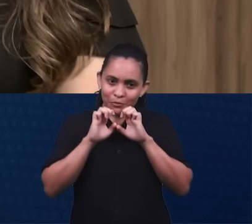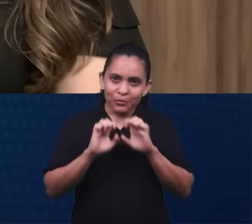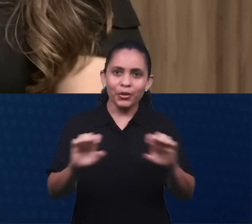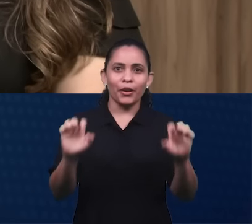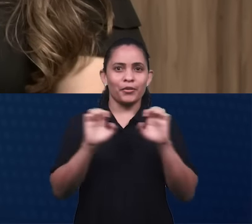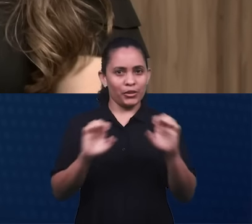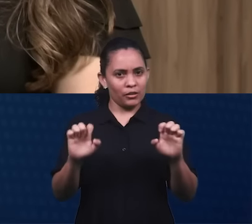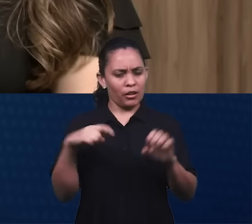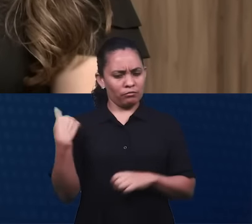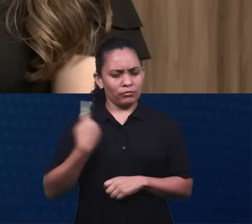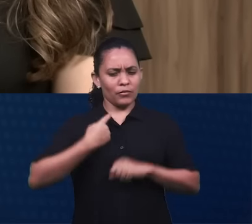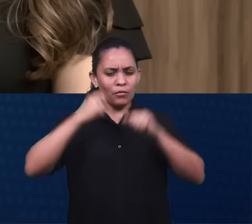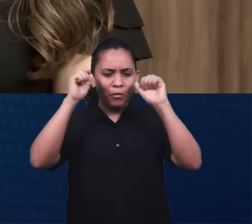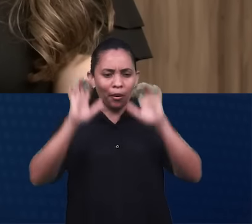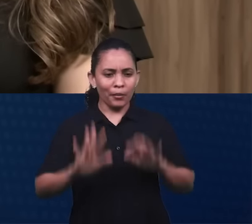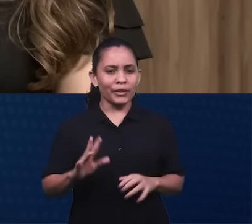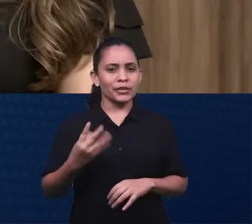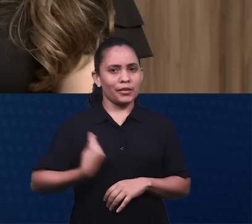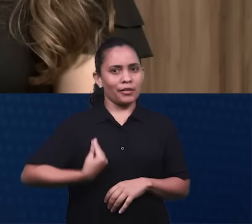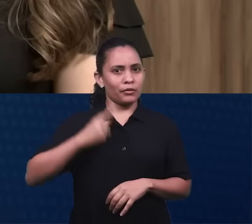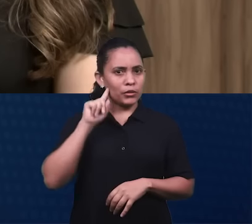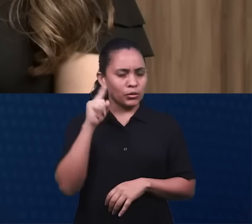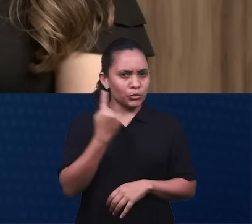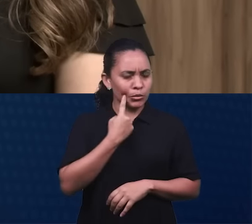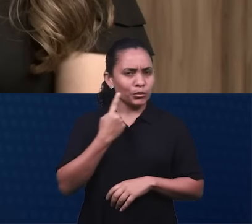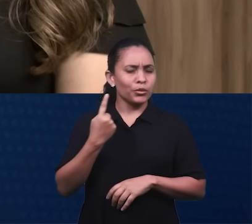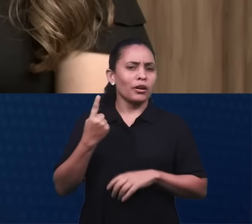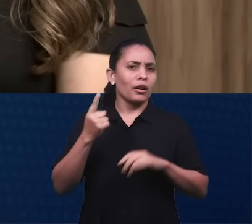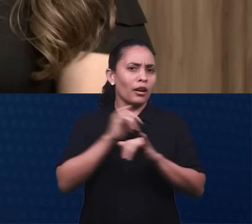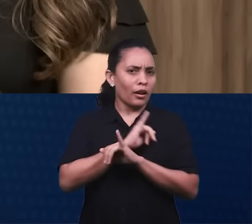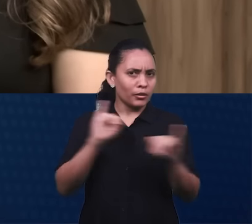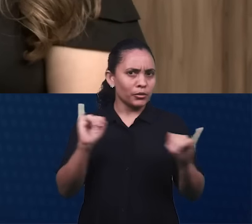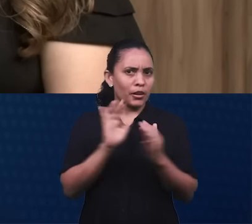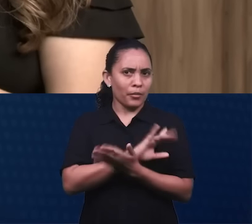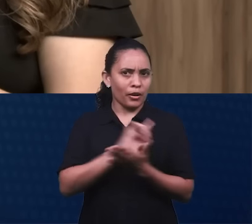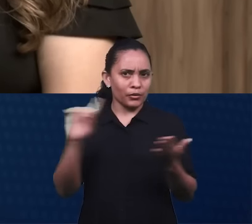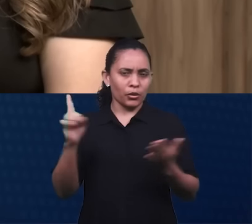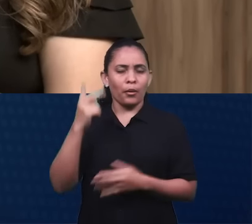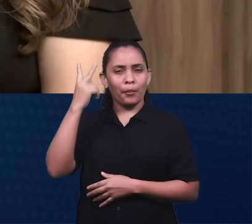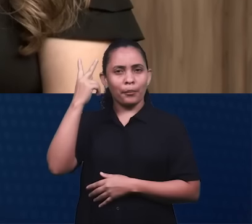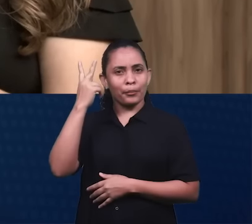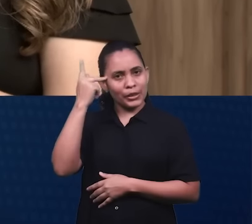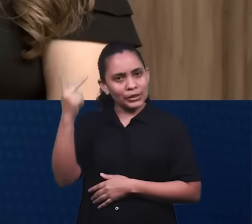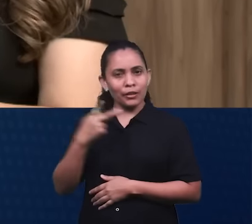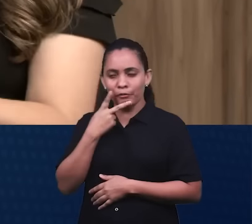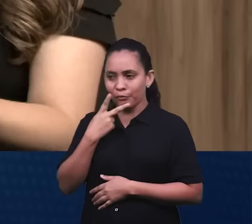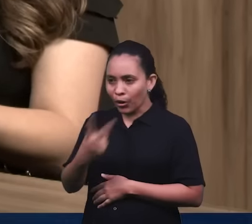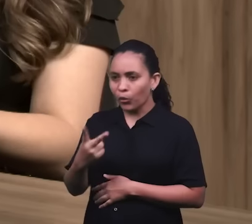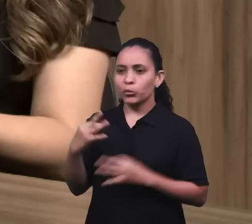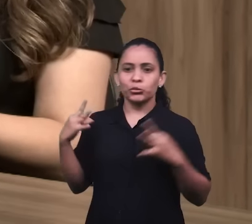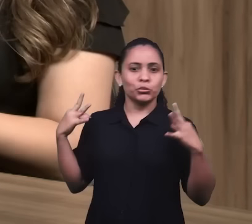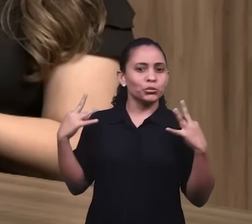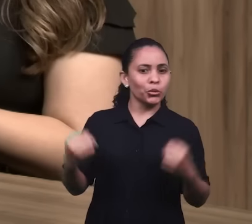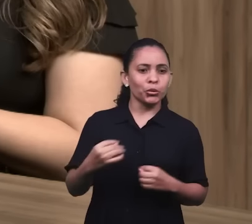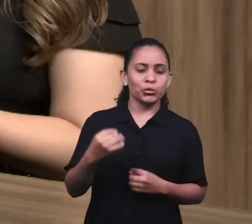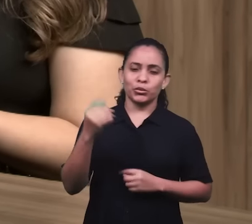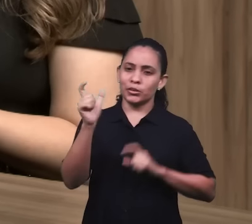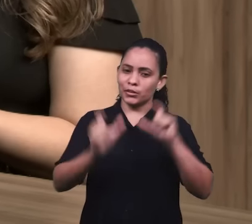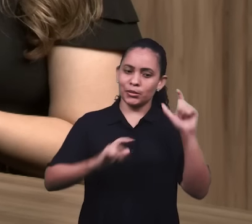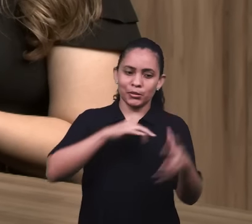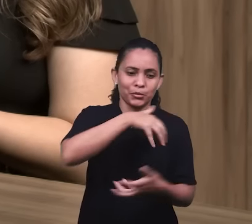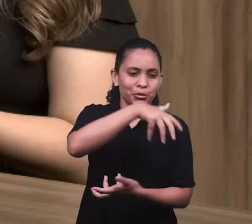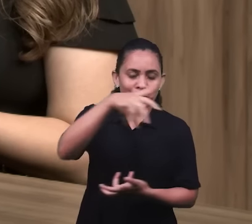bênção na vida dos surdos, para levar a palavra do Senhor como a Priscila falou no início, né? A toda criatura, né?